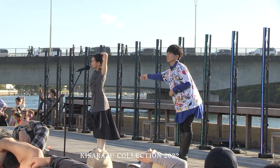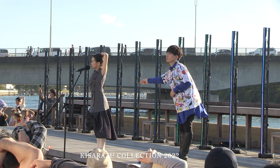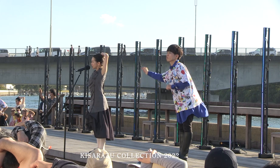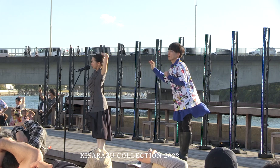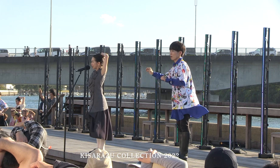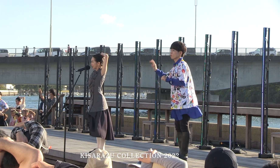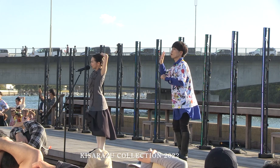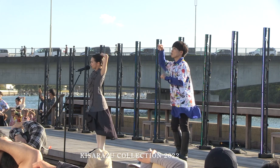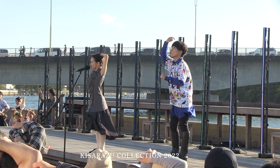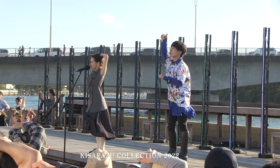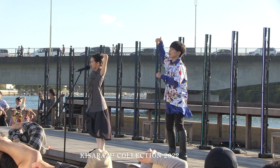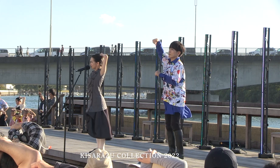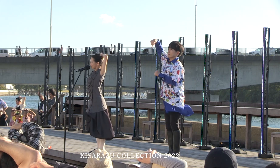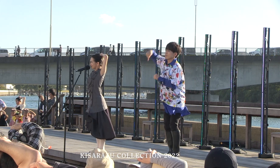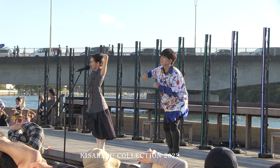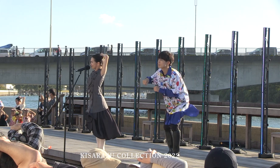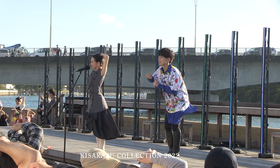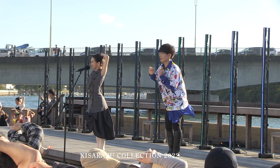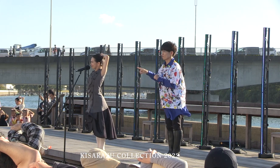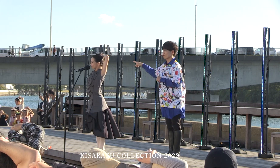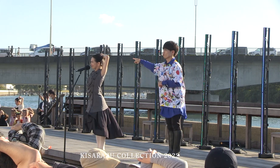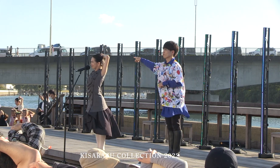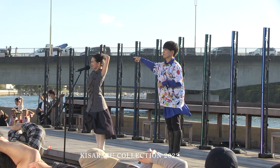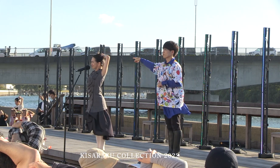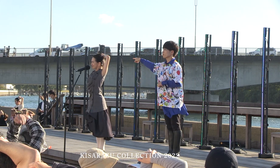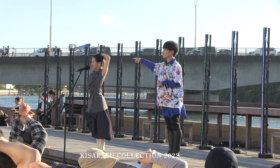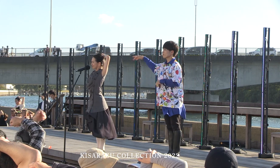上からプッシュして、